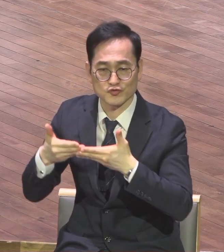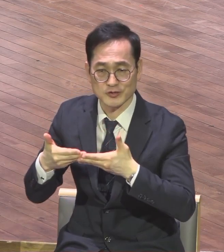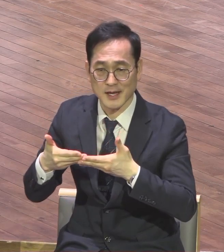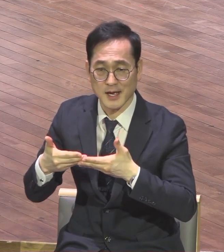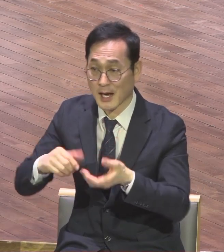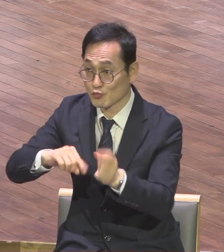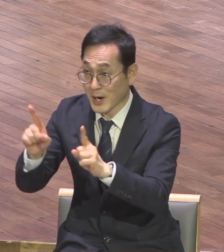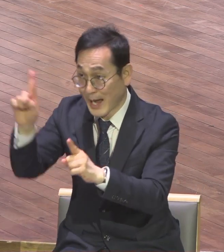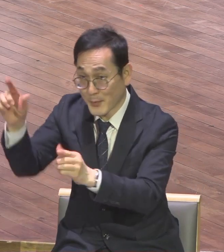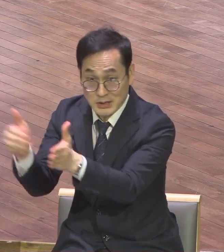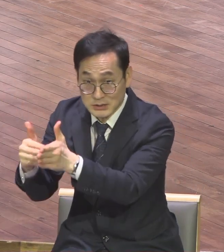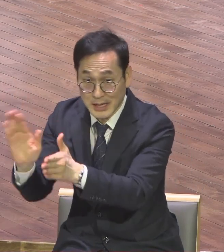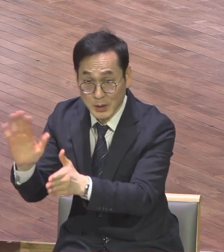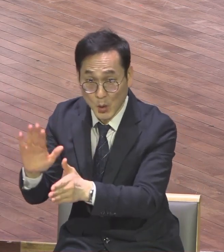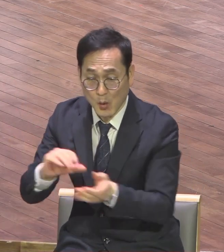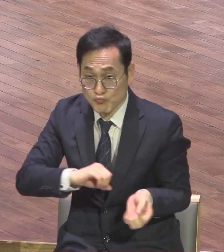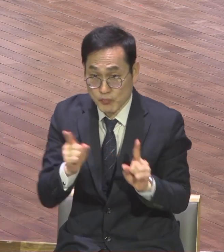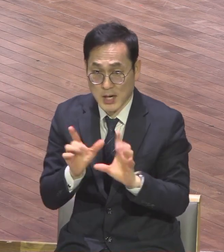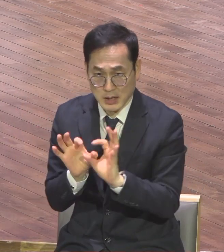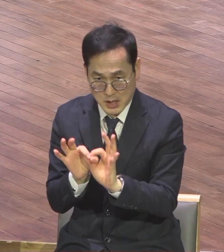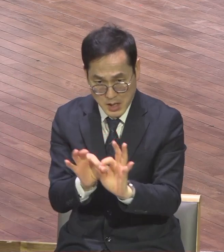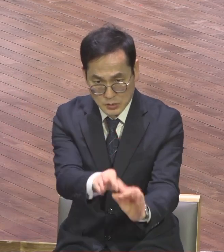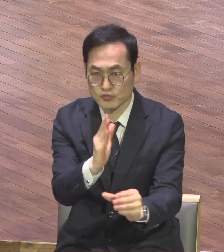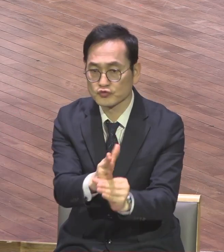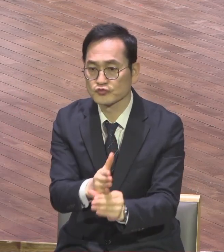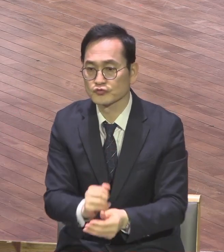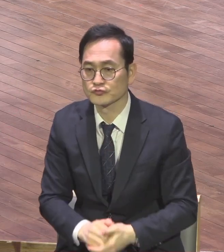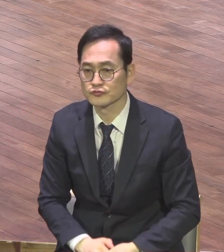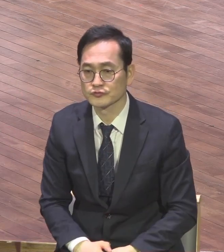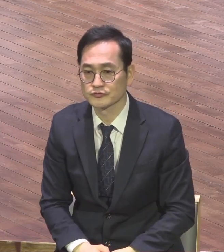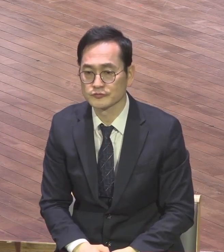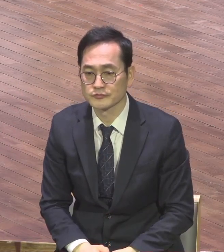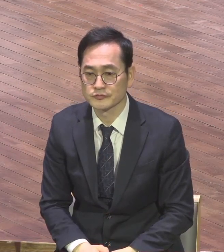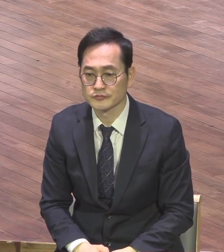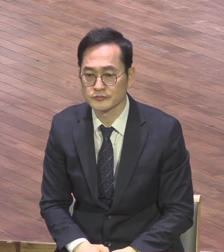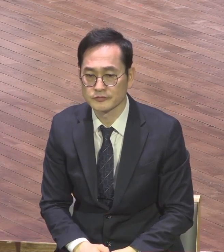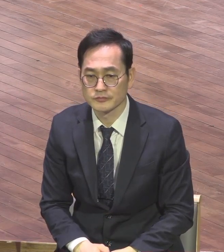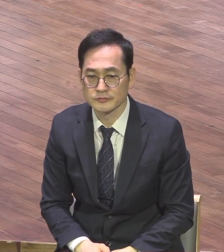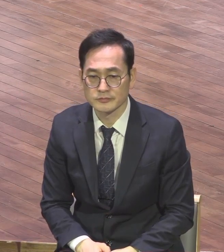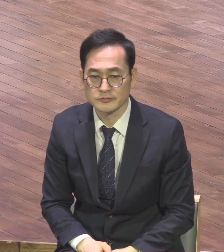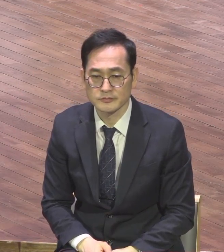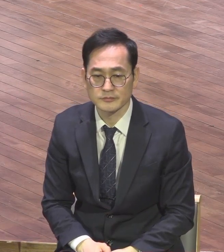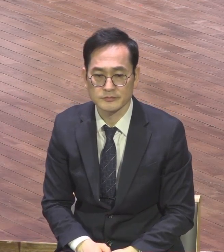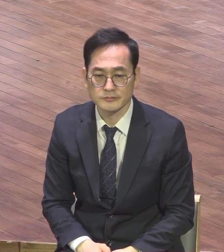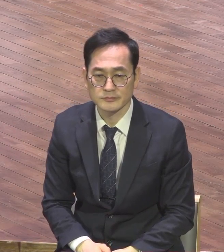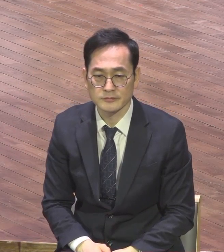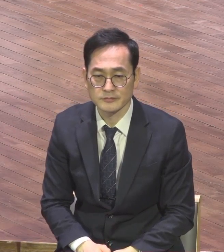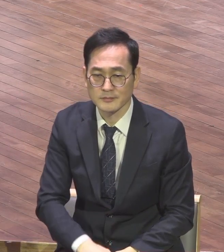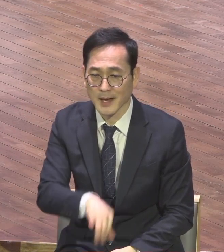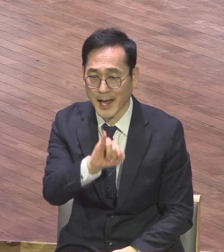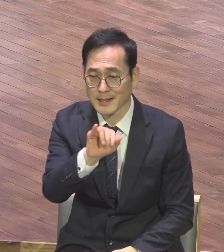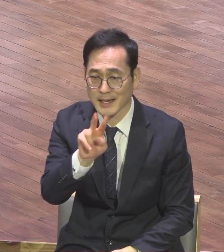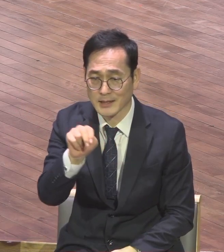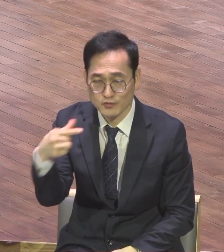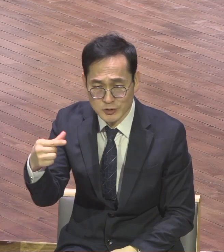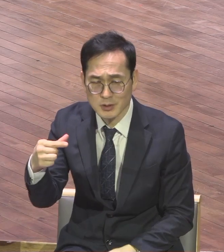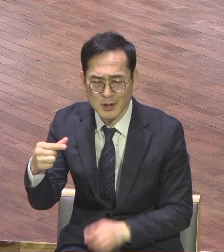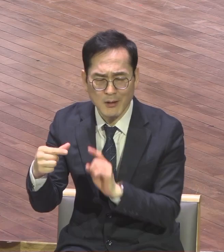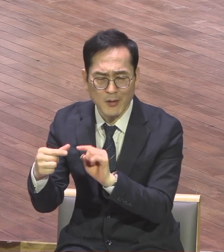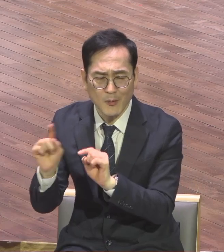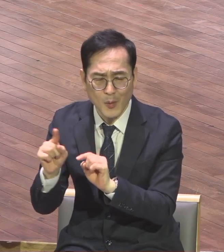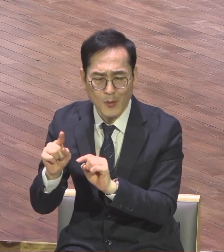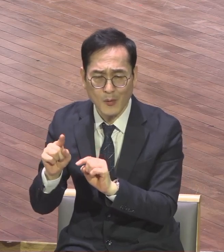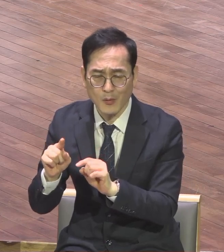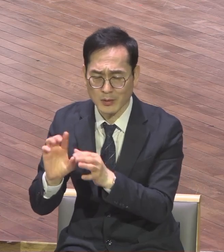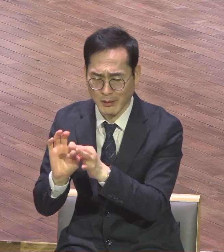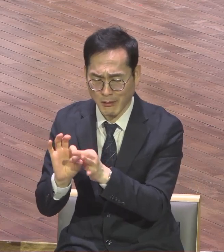진행형이다. 뭐라고 그랬어요? 부활은 현재 진행형이에요. 지금 현재